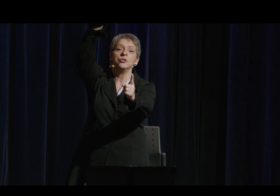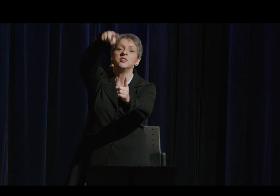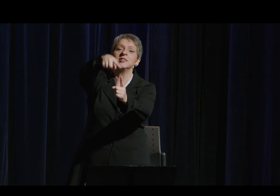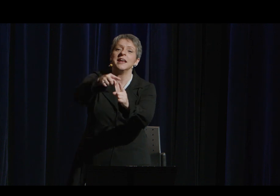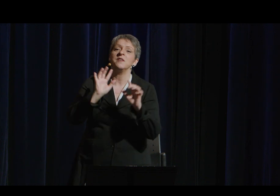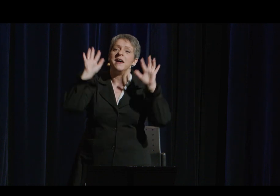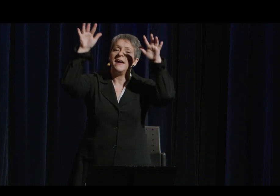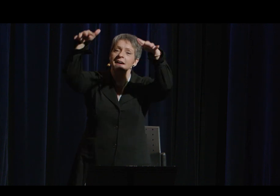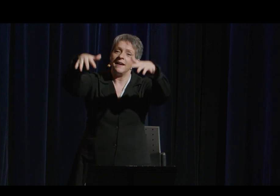jusqu'à la mer,